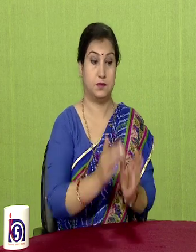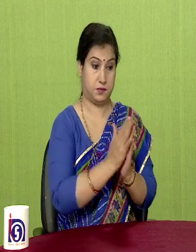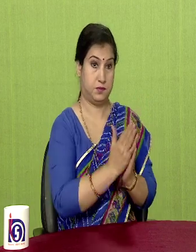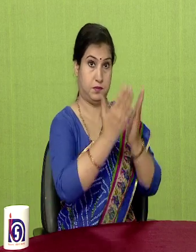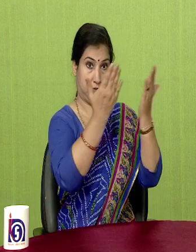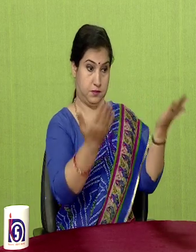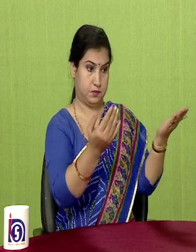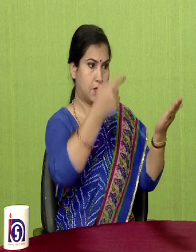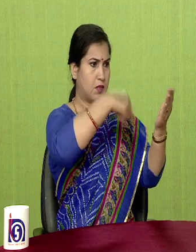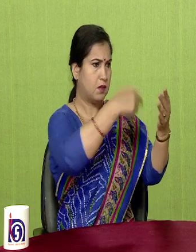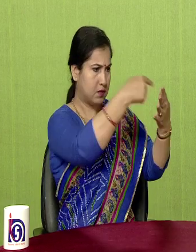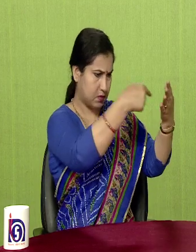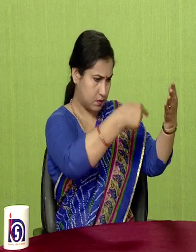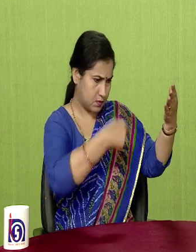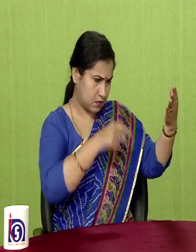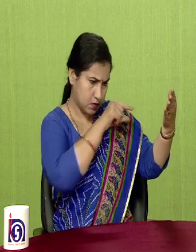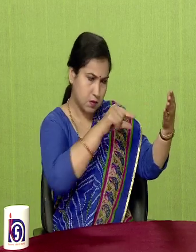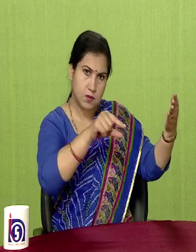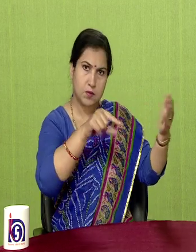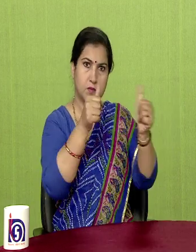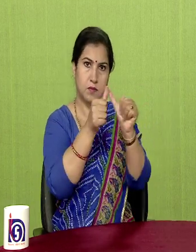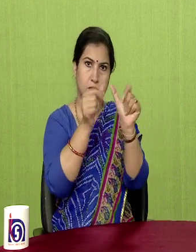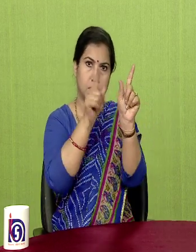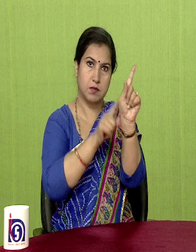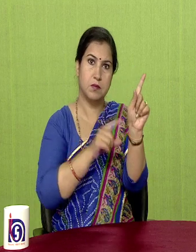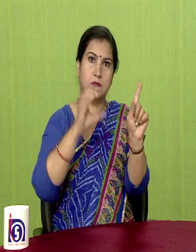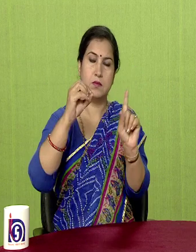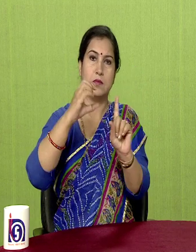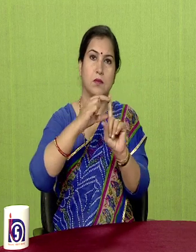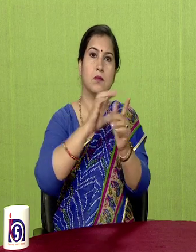अयोध्या कांड में यह प्रसंग बड़ा ही मार्मिक बन पड़ा है।